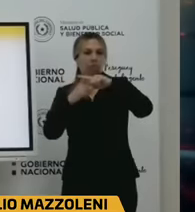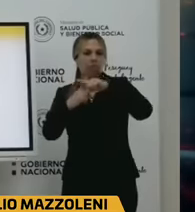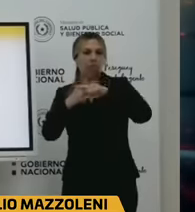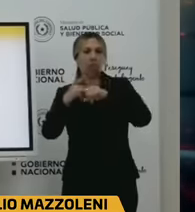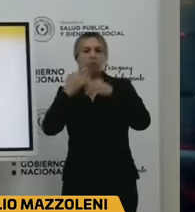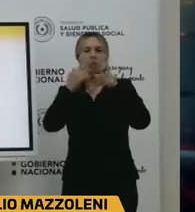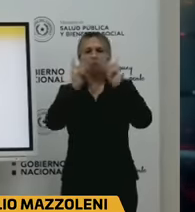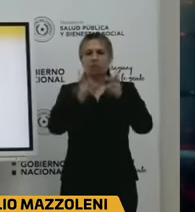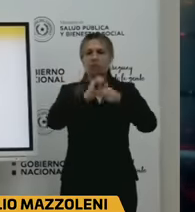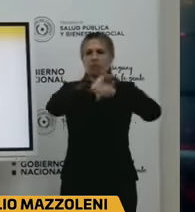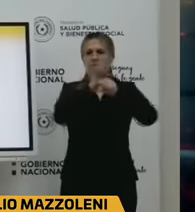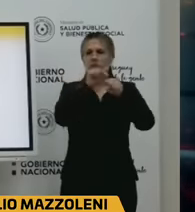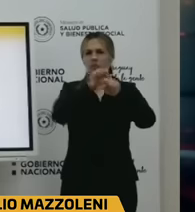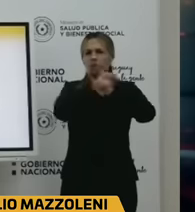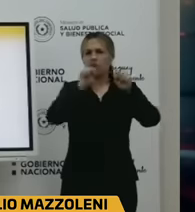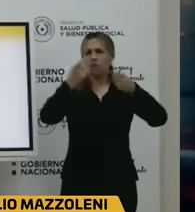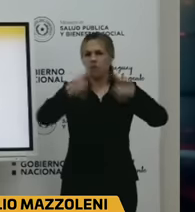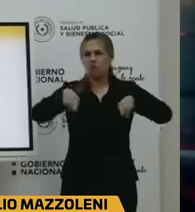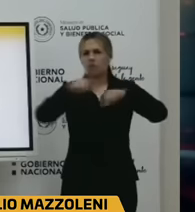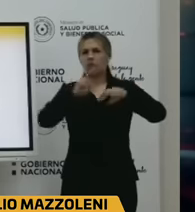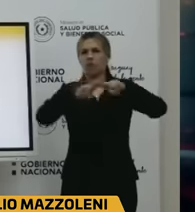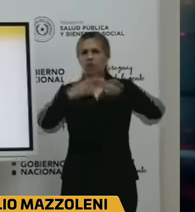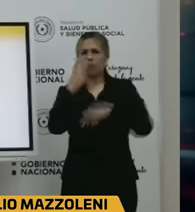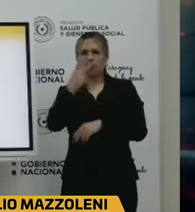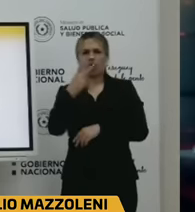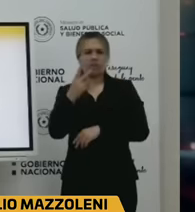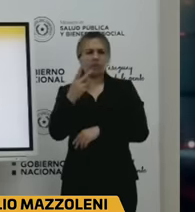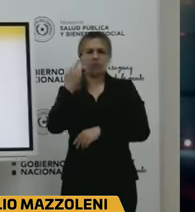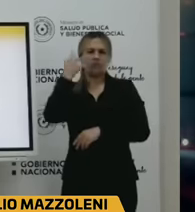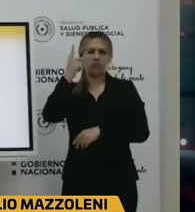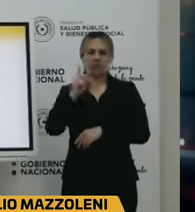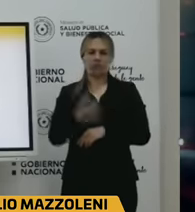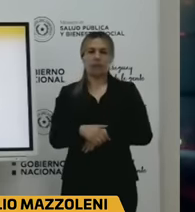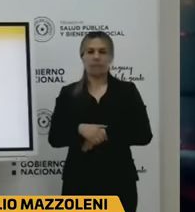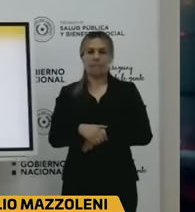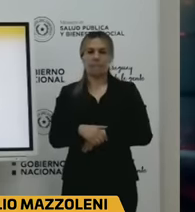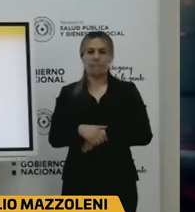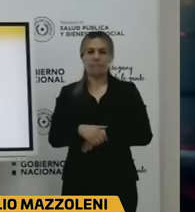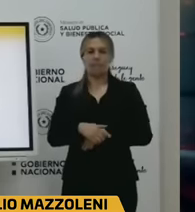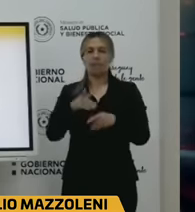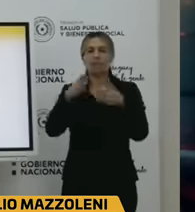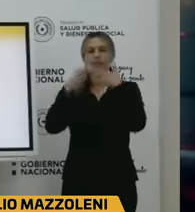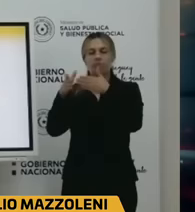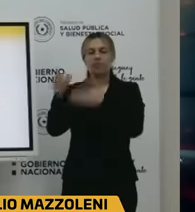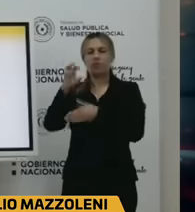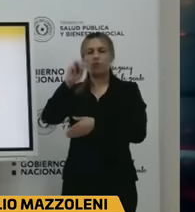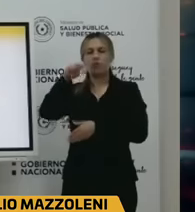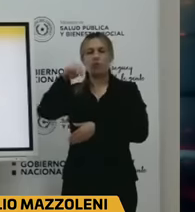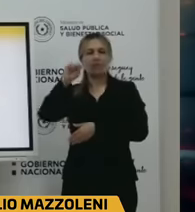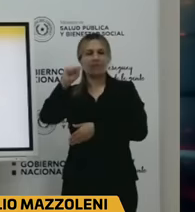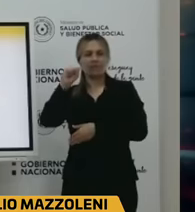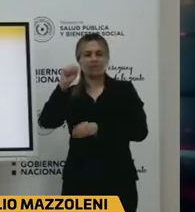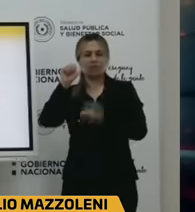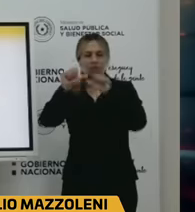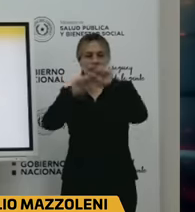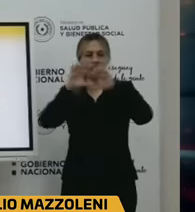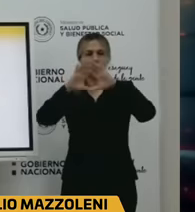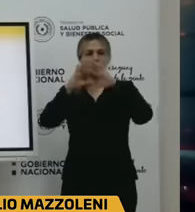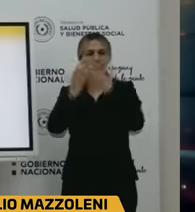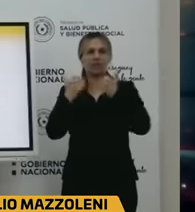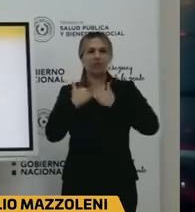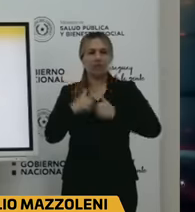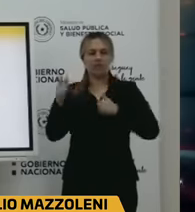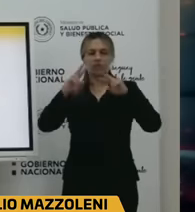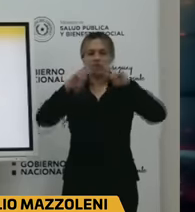del virus. Unicanal Web. Los ajustes que se están estudiando con la OMS para rever el protocolo para viajes